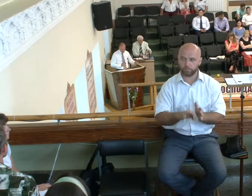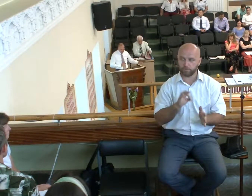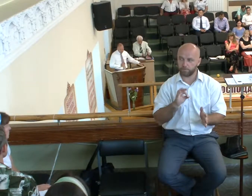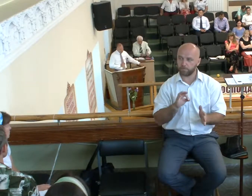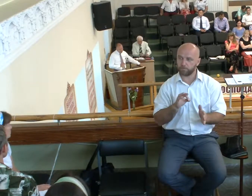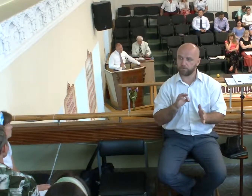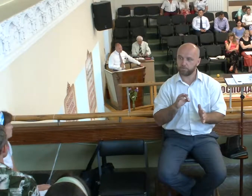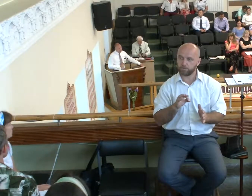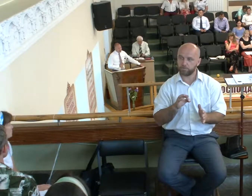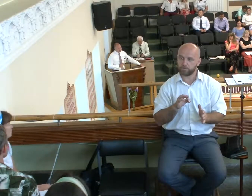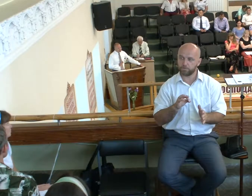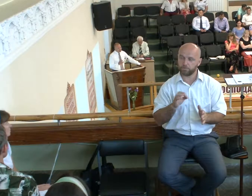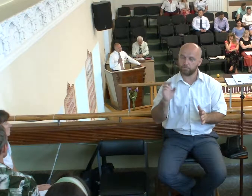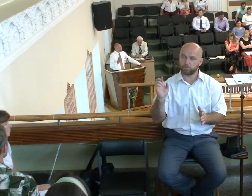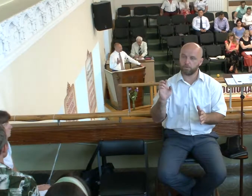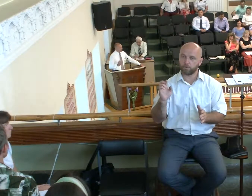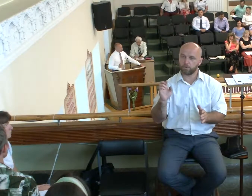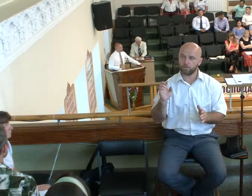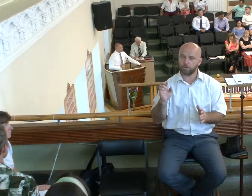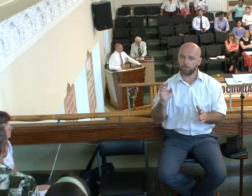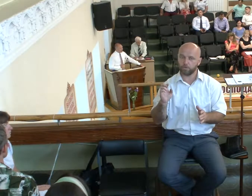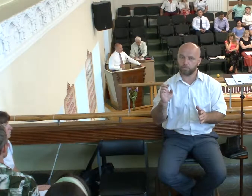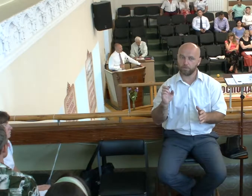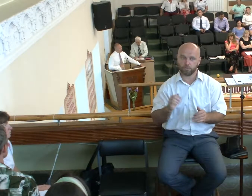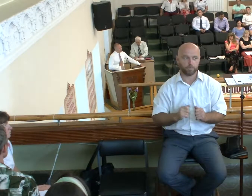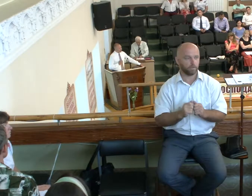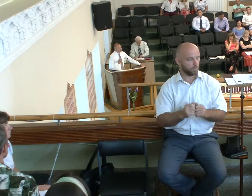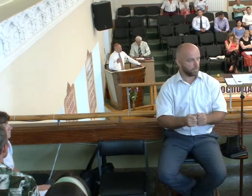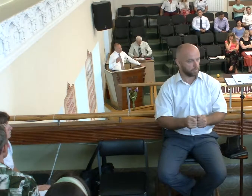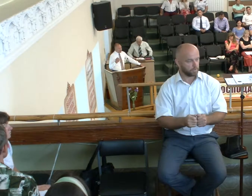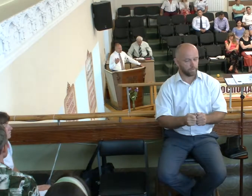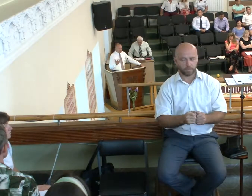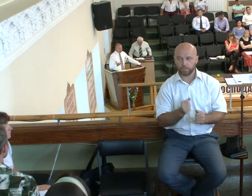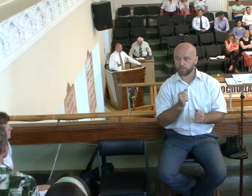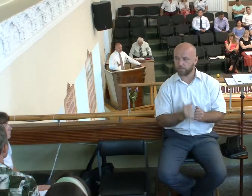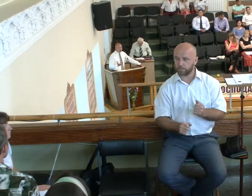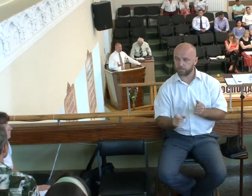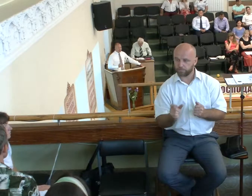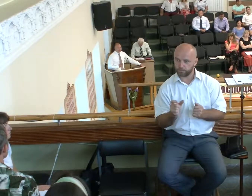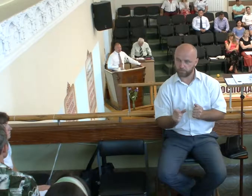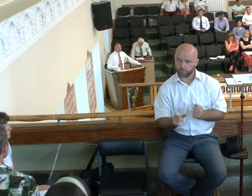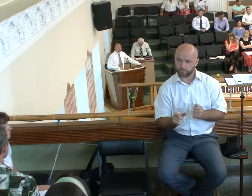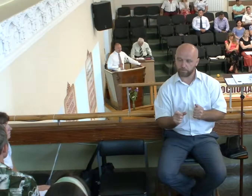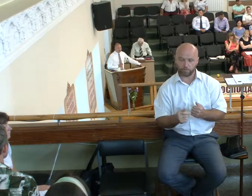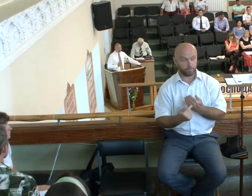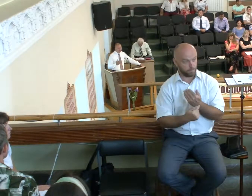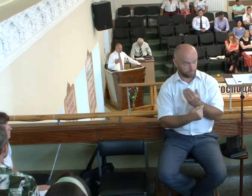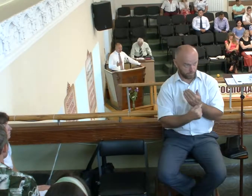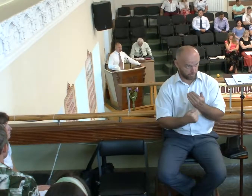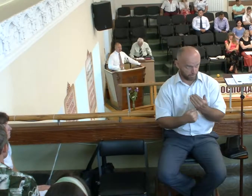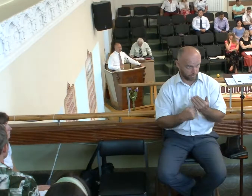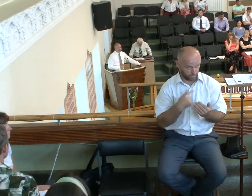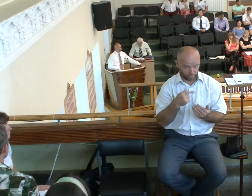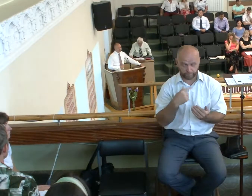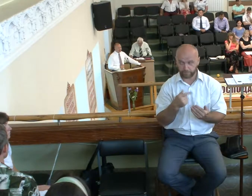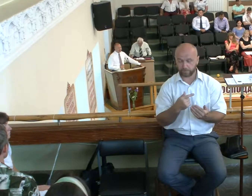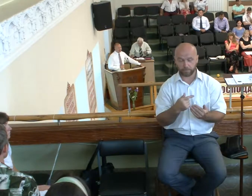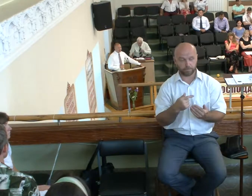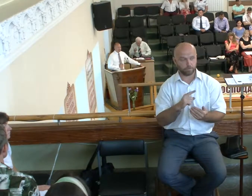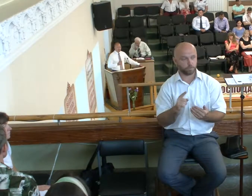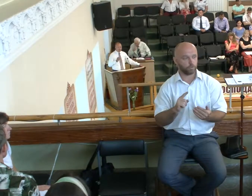оценку. Писание говорит о том, что выбор имеет тоже